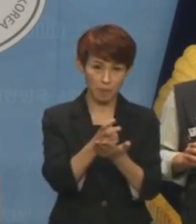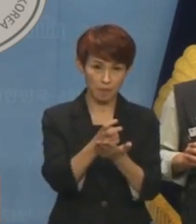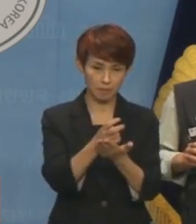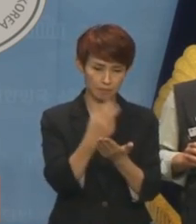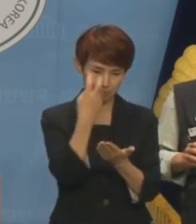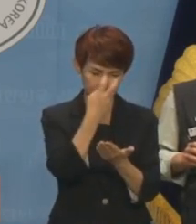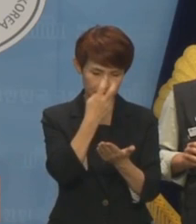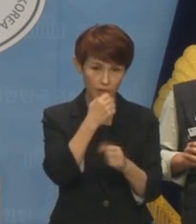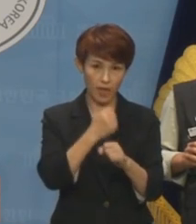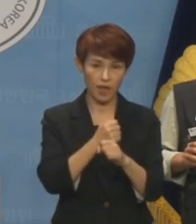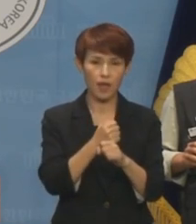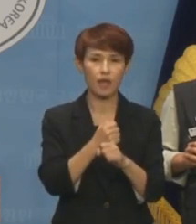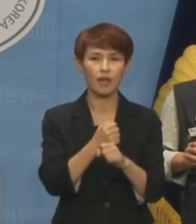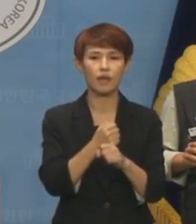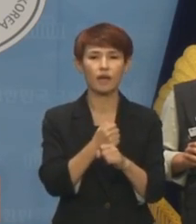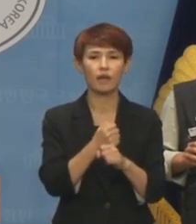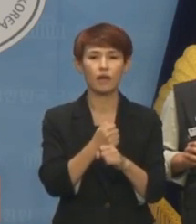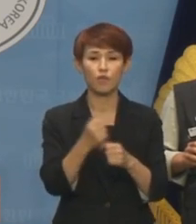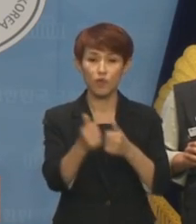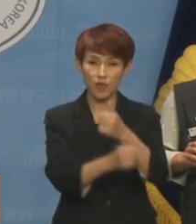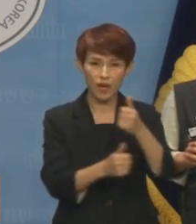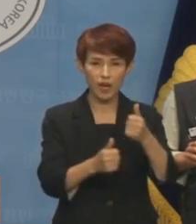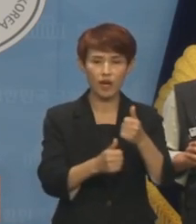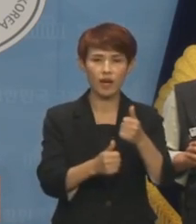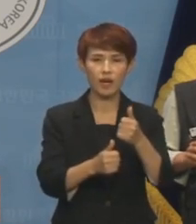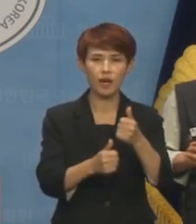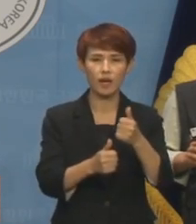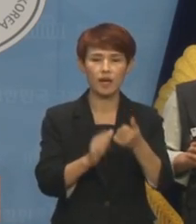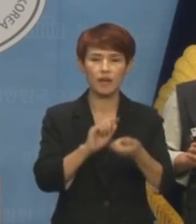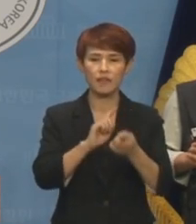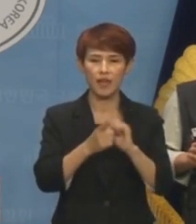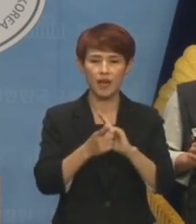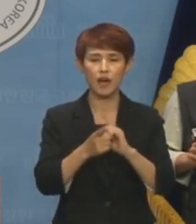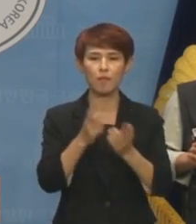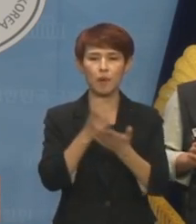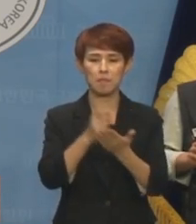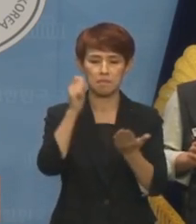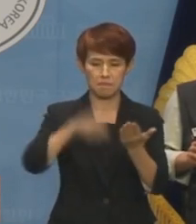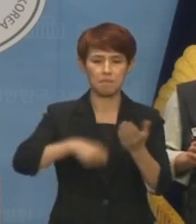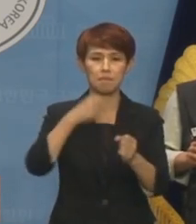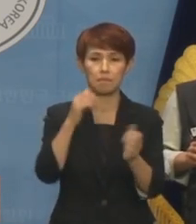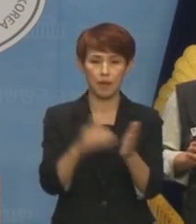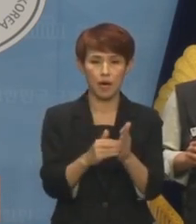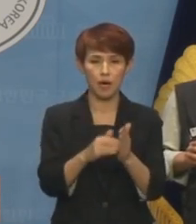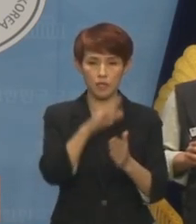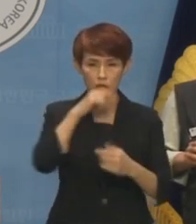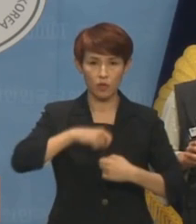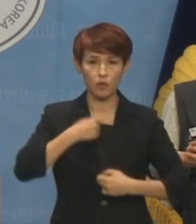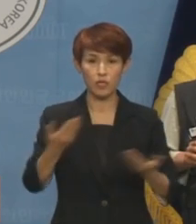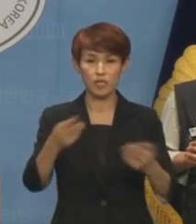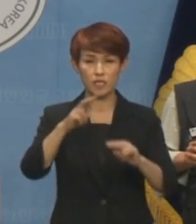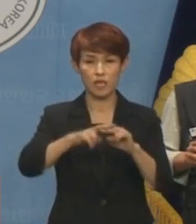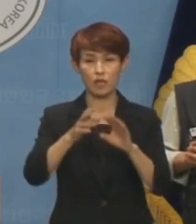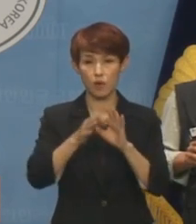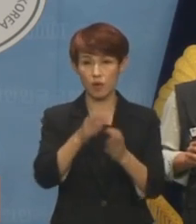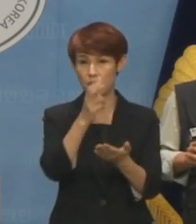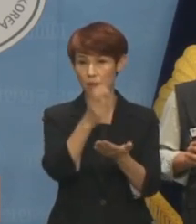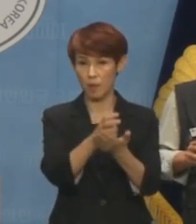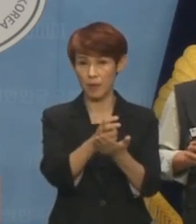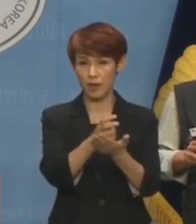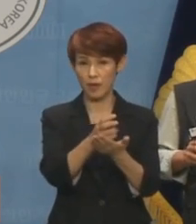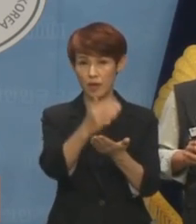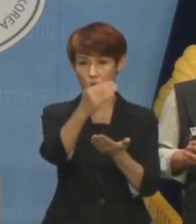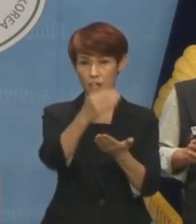심의하여 위원회가 대안입법으로 통과시켰다고는 하나 정의로운 일자리 전환에 관한 법률에